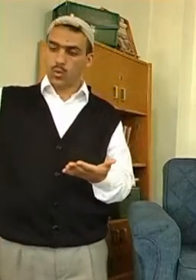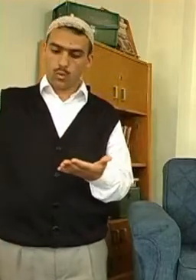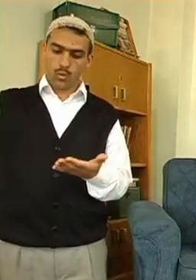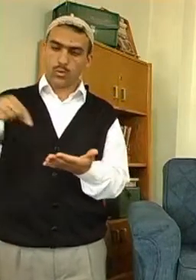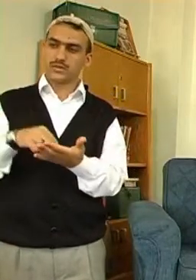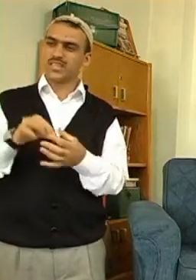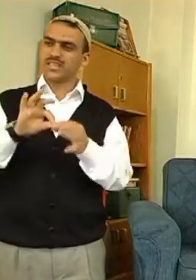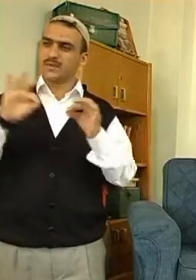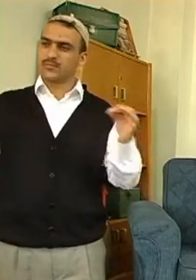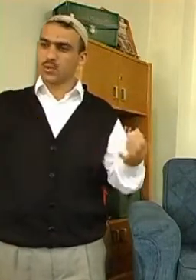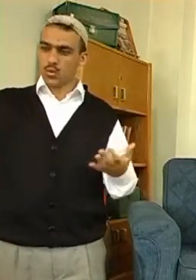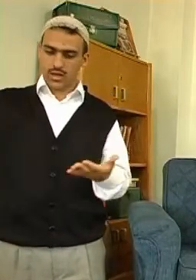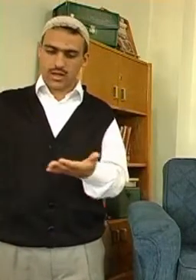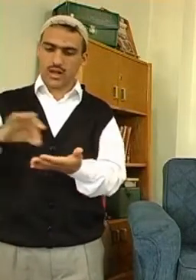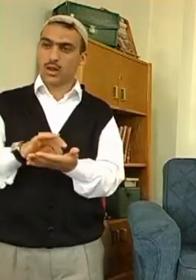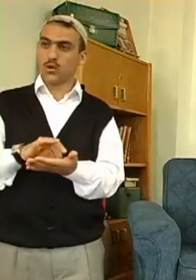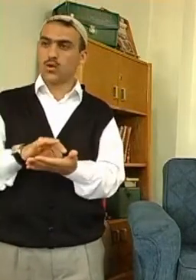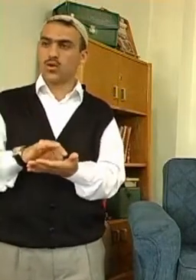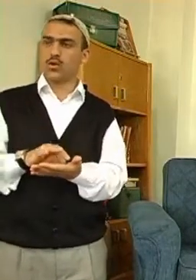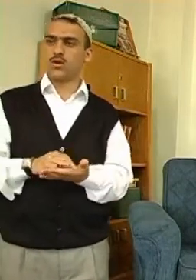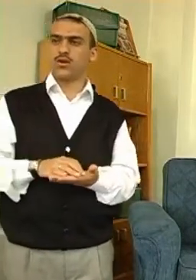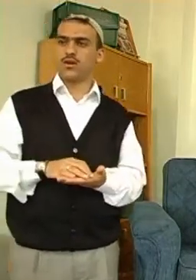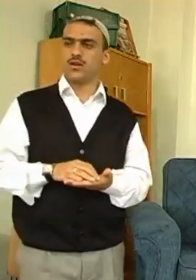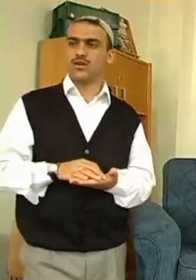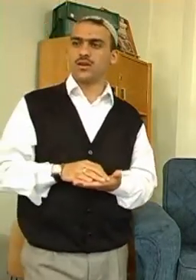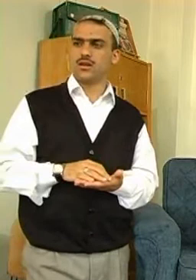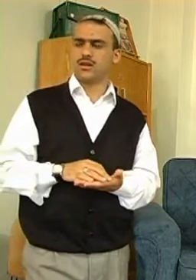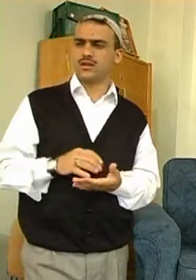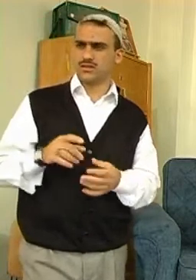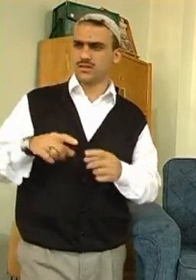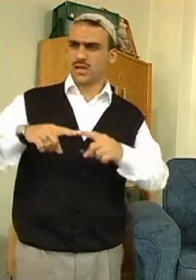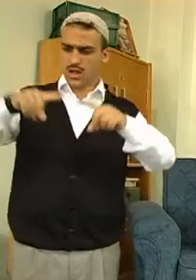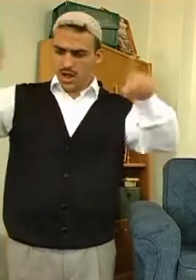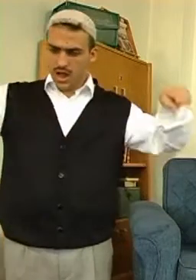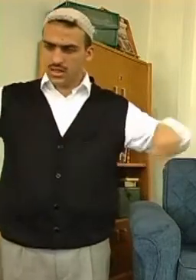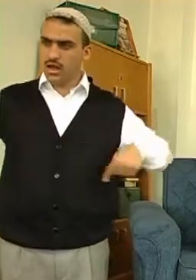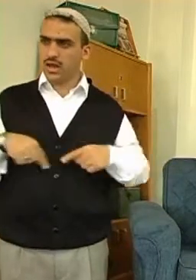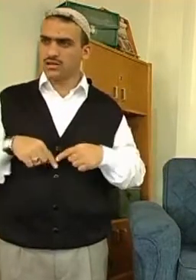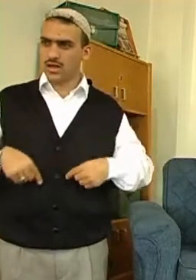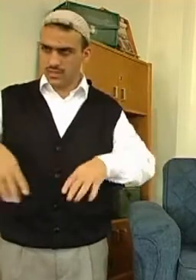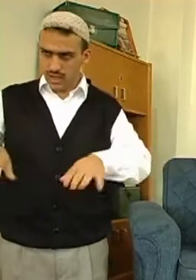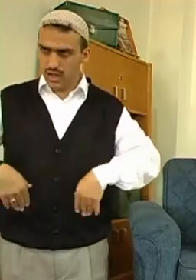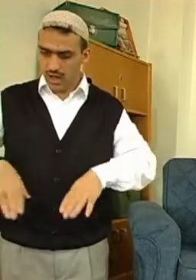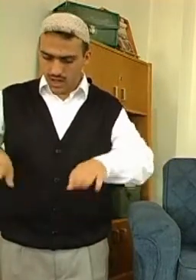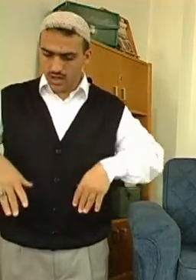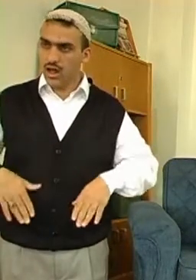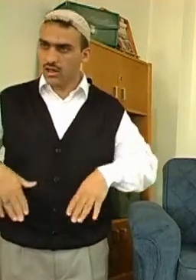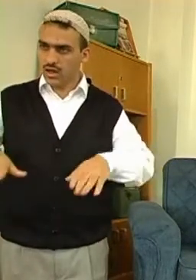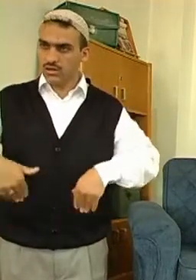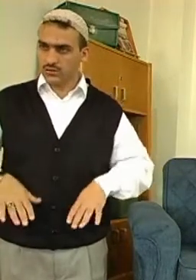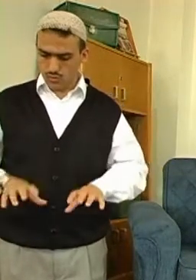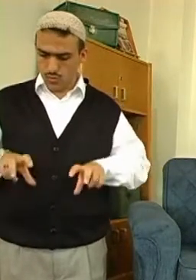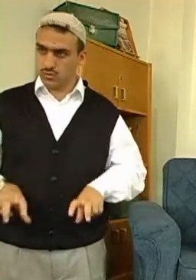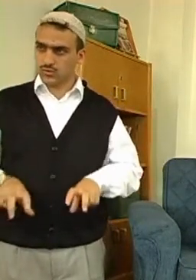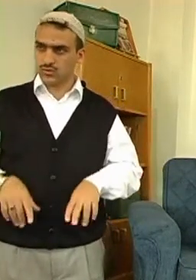tümünü kaldırırsın. İnsanı tutup kaldırsan kainatı götürürsün arkandan. Şimdi bütün kainat insana bağlı şimdi. Bütün